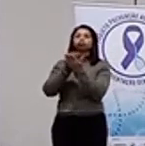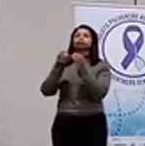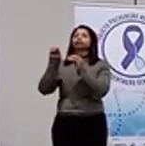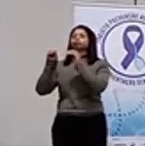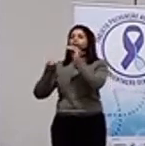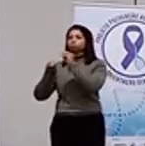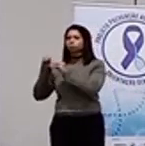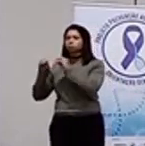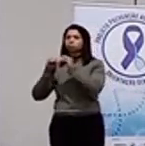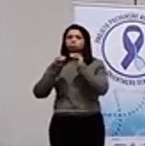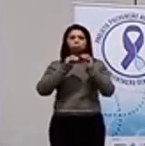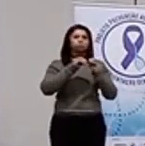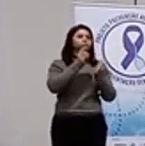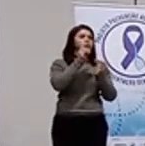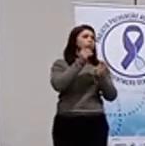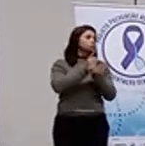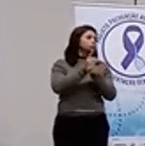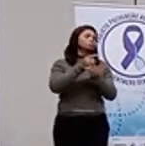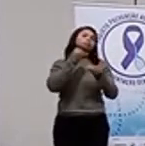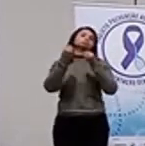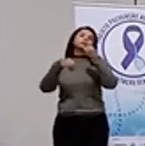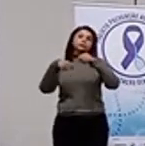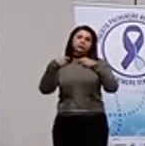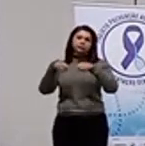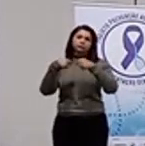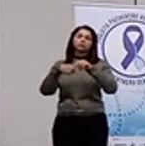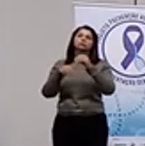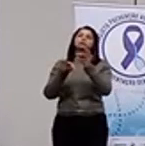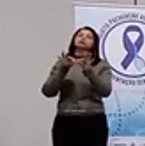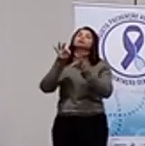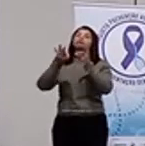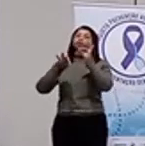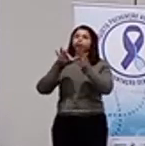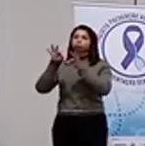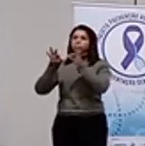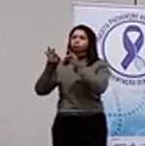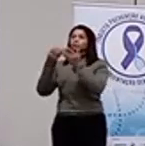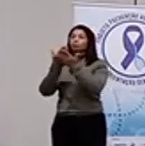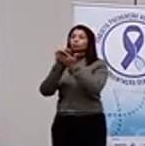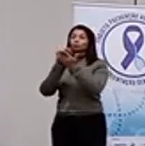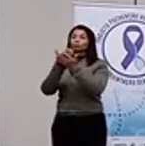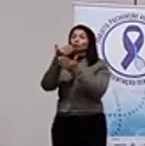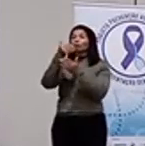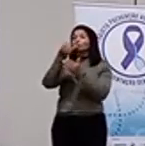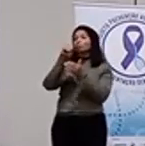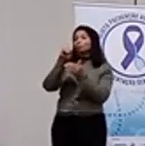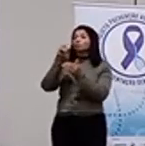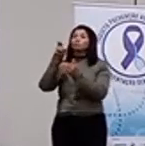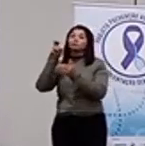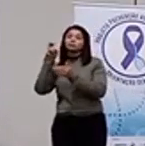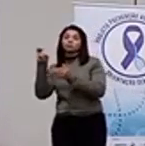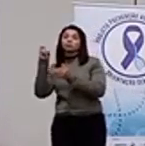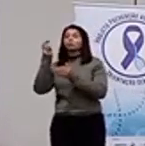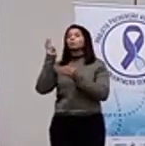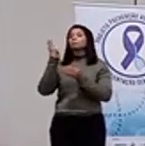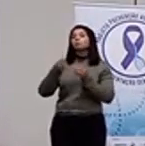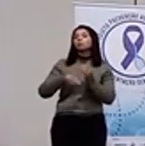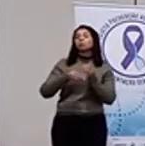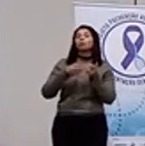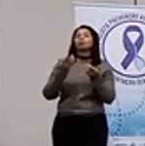para você descobrir um remédio para uma doença rara. Você tem que estudar em torno de 5 a 10 mil compostos. Desses 5 a 10